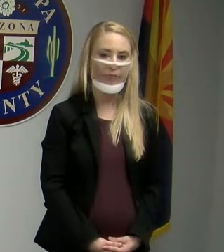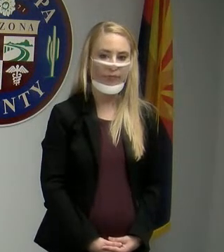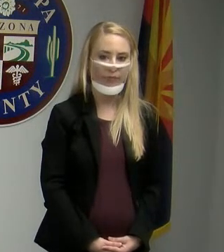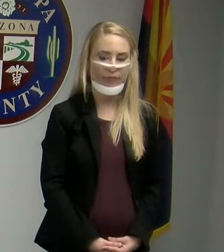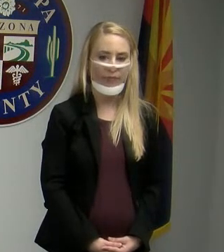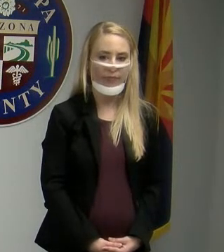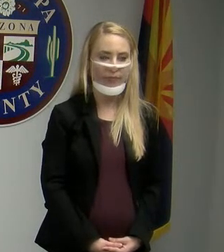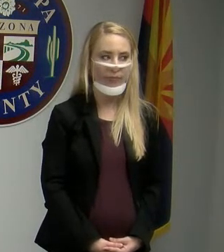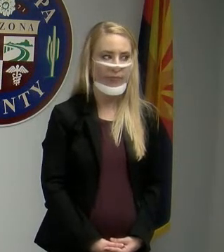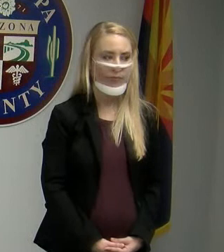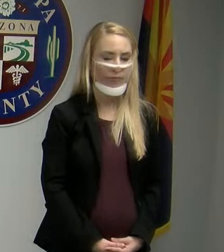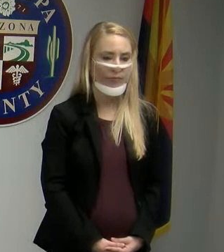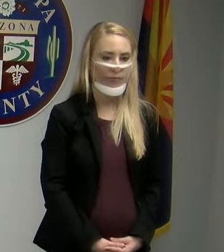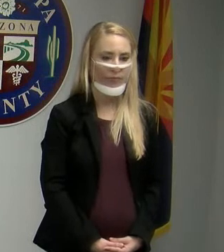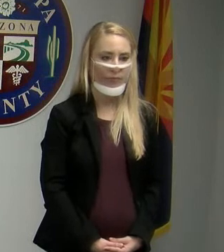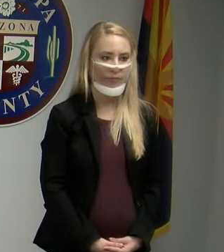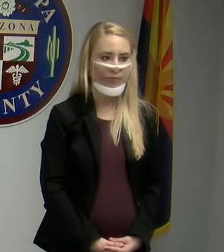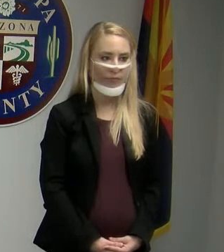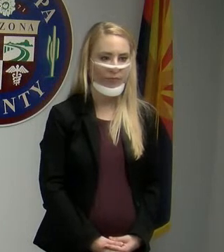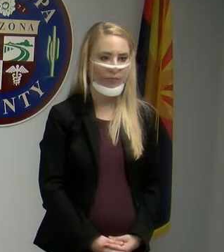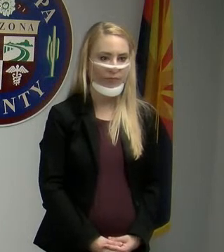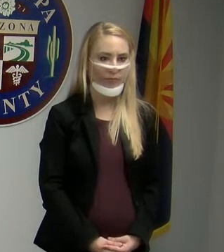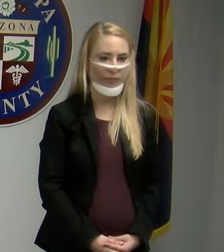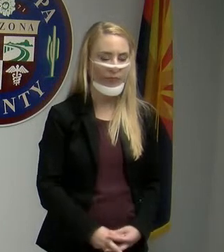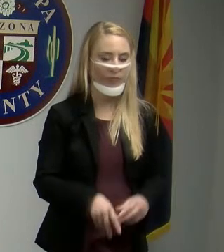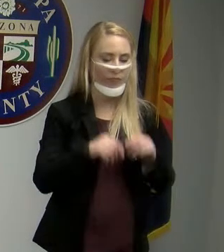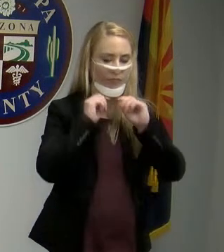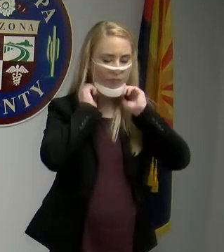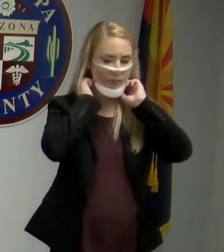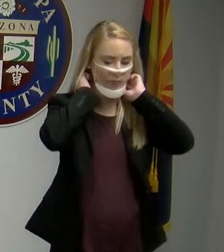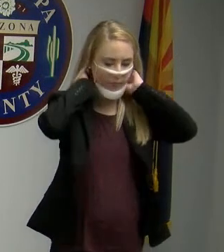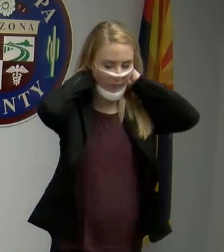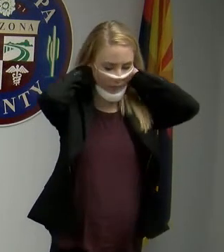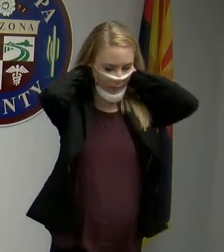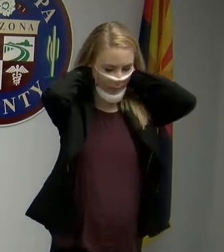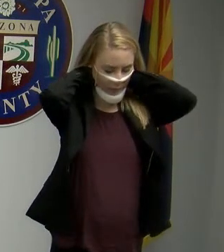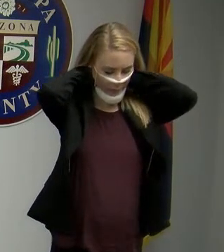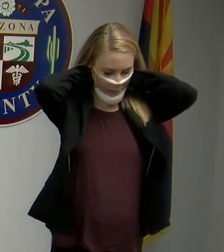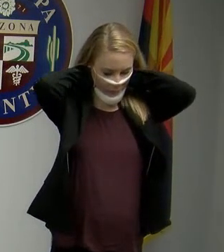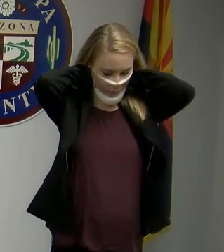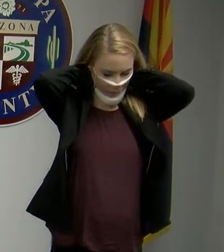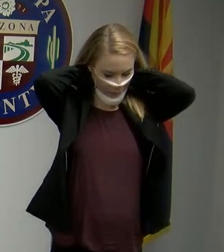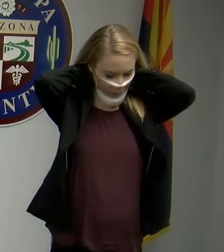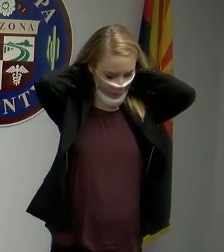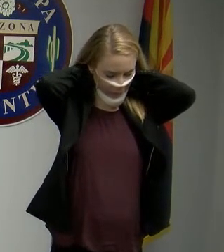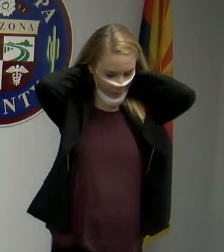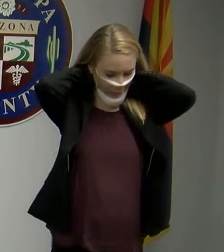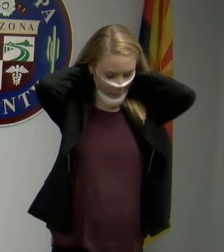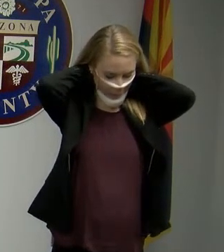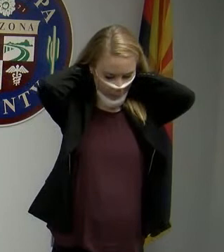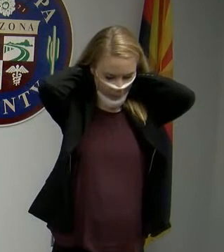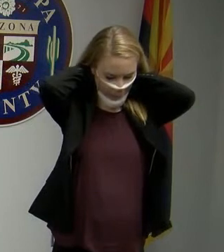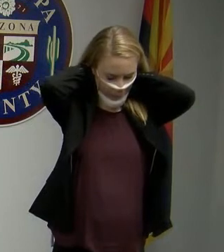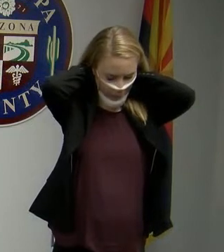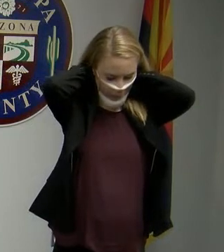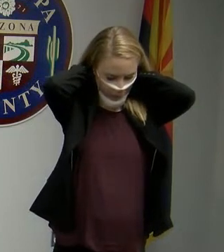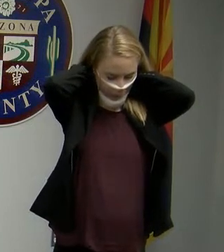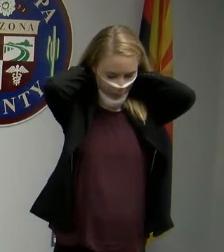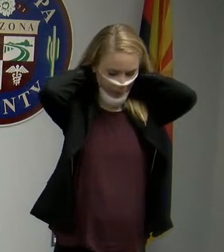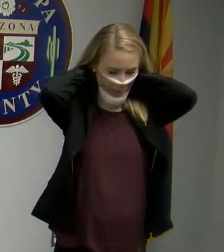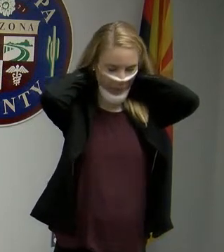se está añadiendo mucha más capacidad precisamente porque hay cuerpos que no se han recogido por las funerarias.